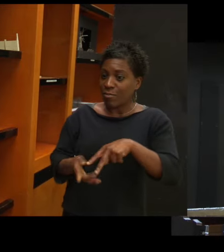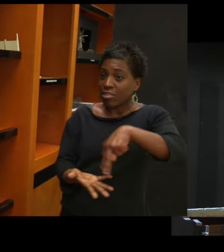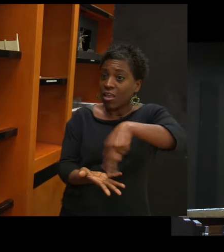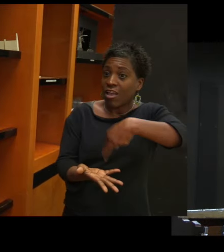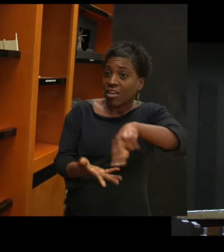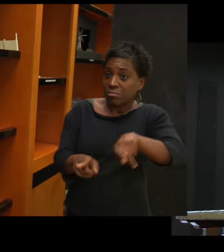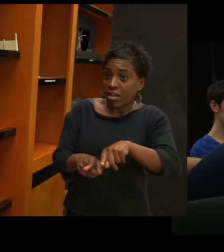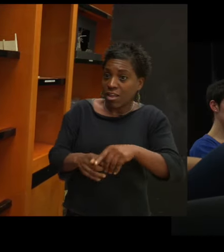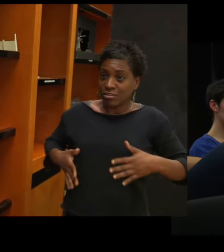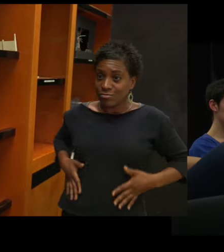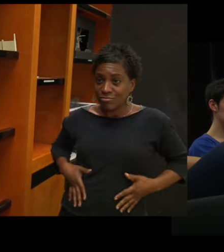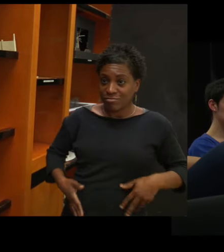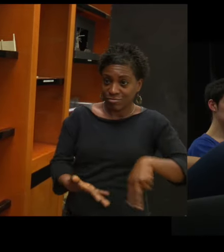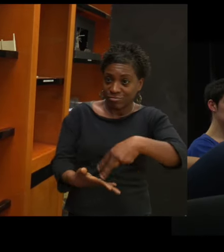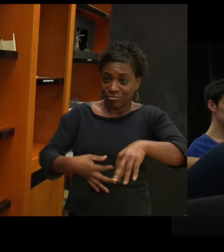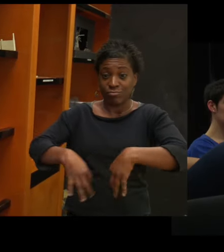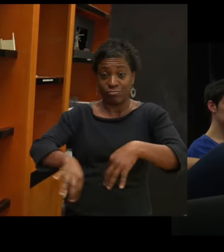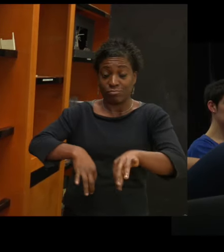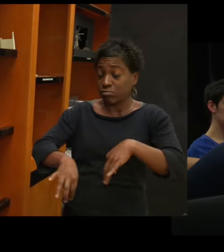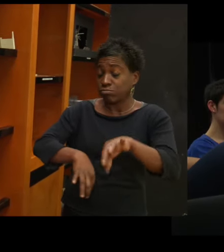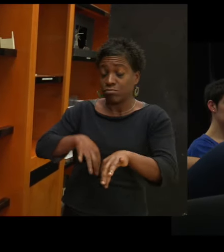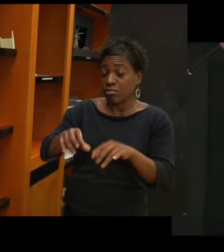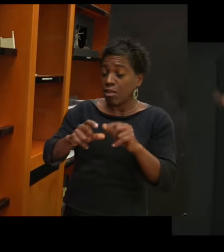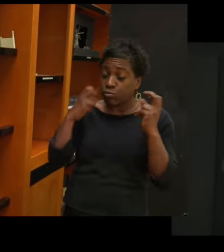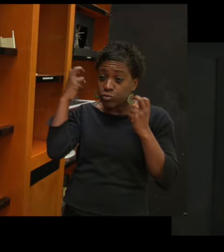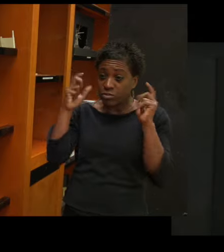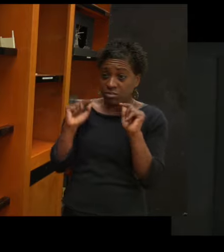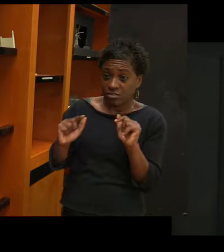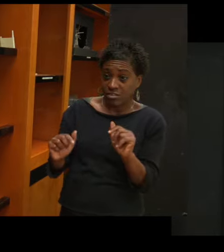On faisait bouger les baguettes comme on peut faire bouger nos jambes.